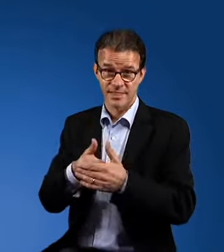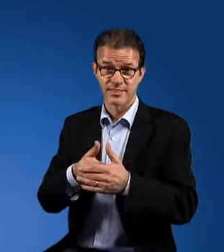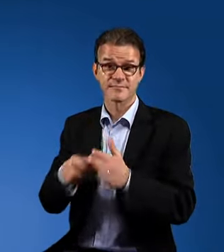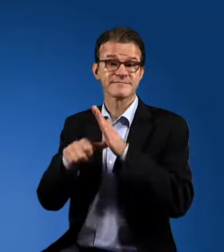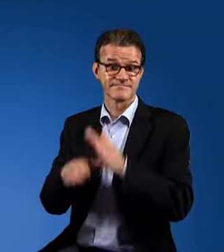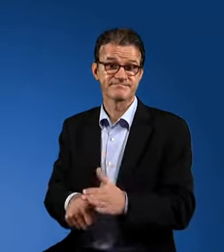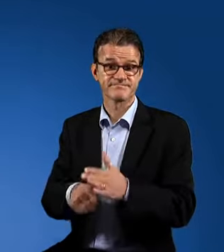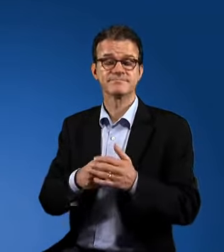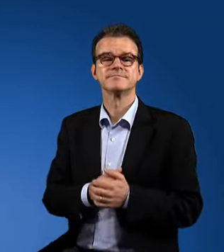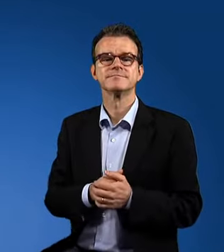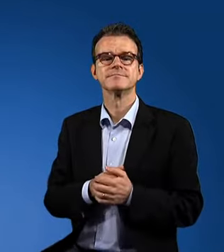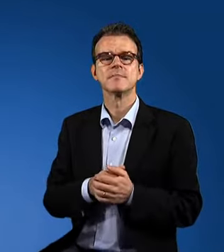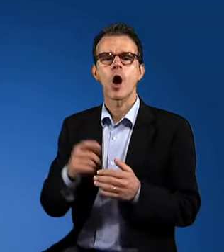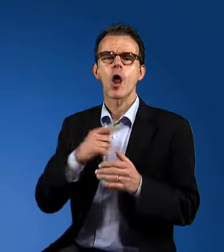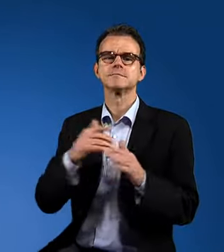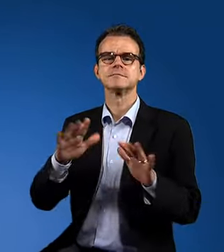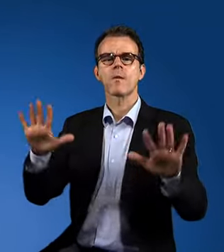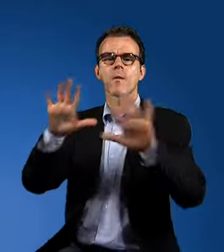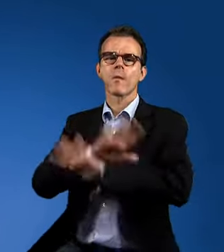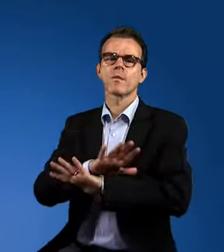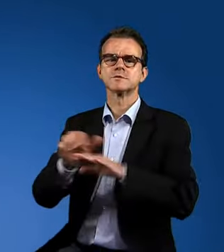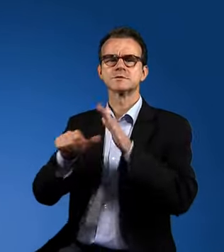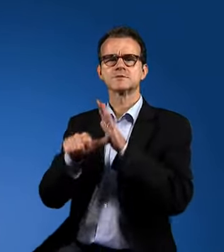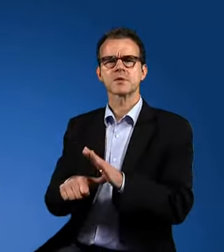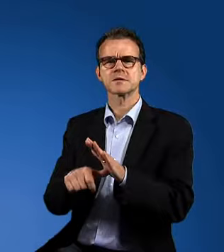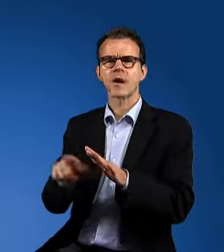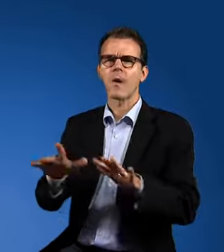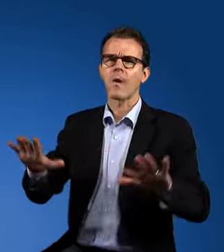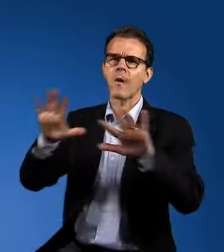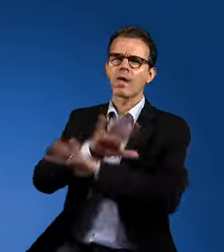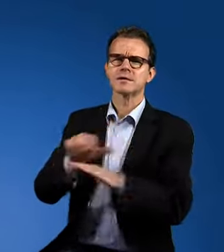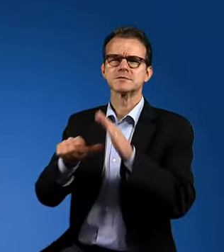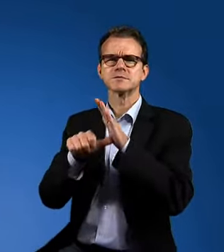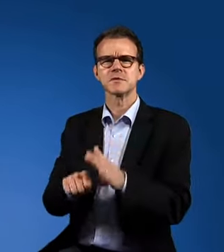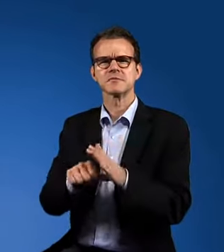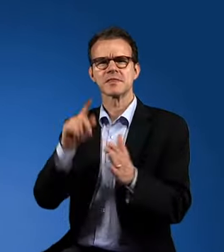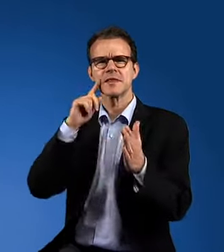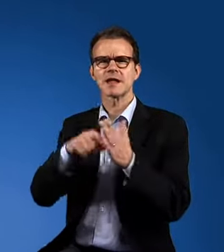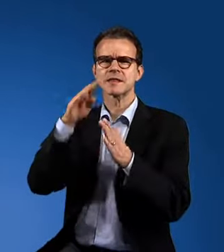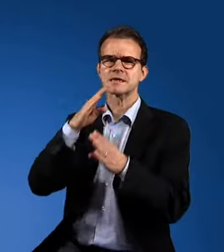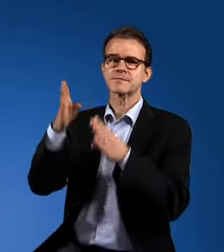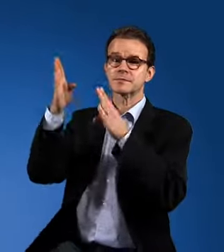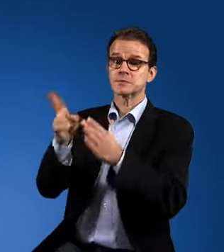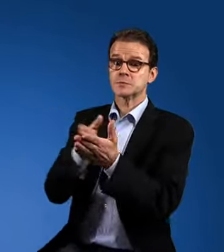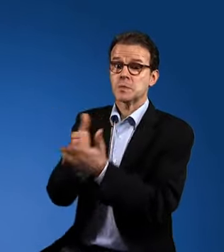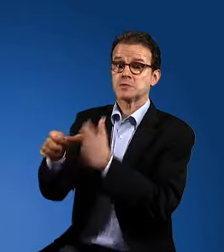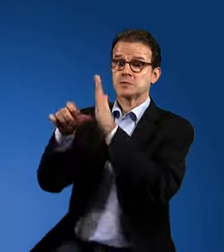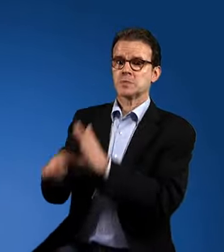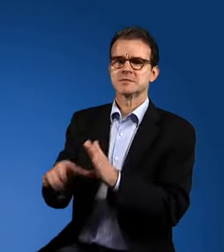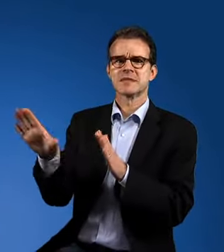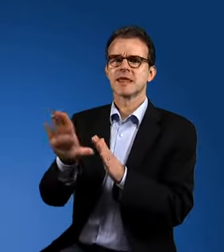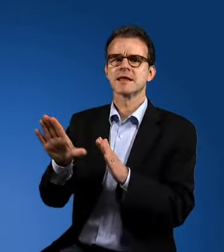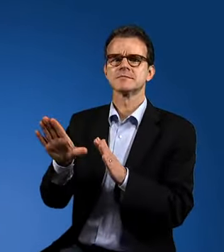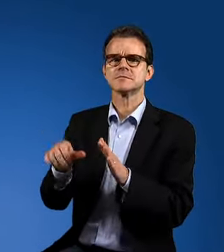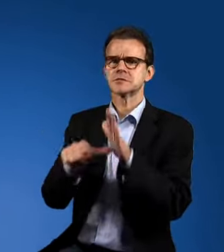välittömästi siihen. Välillinen syrjintä tarkoittaa lähinnä sitä, että henkilöä